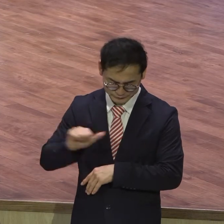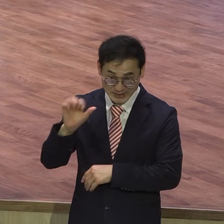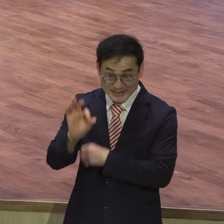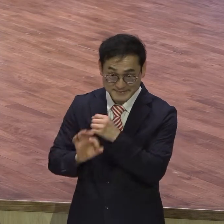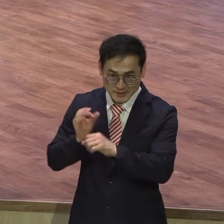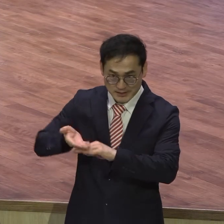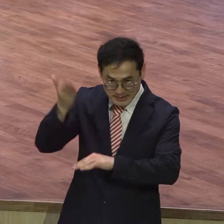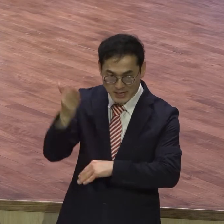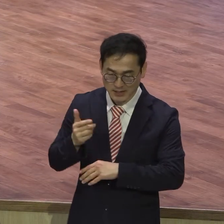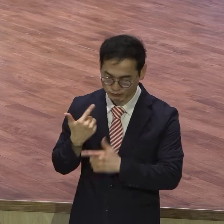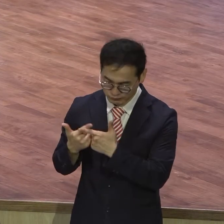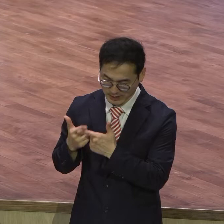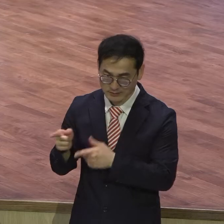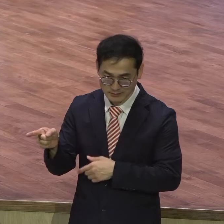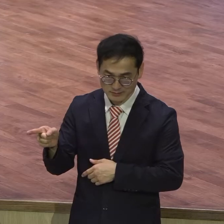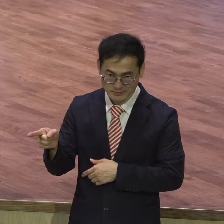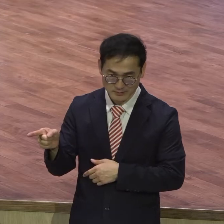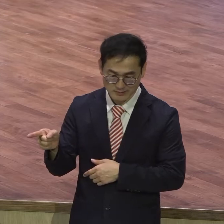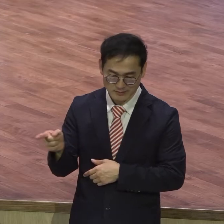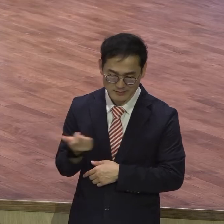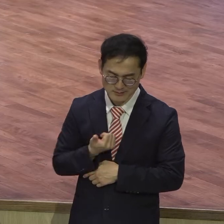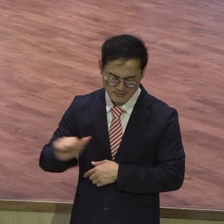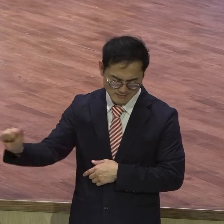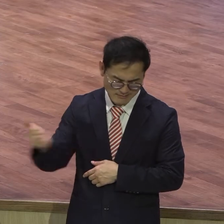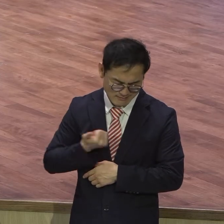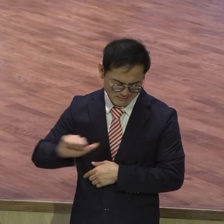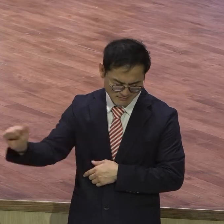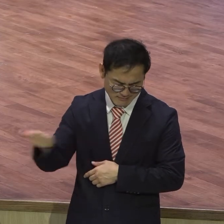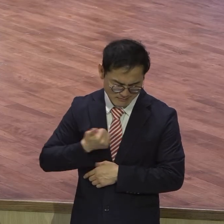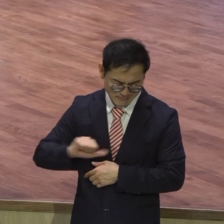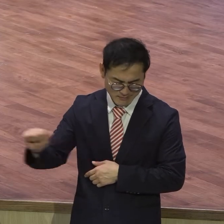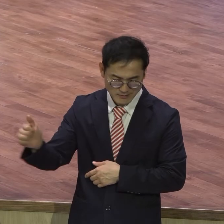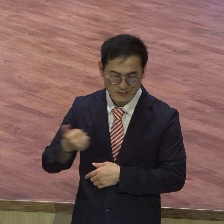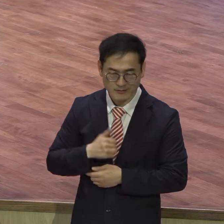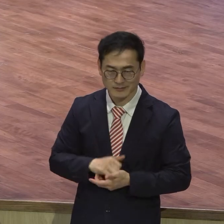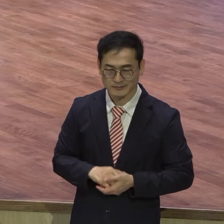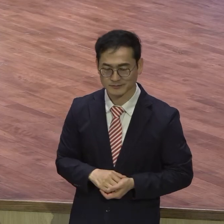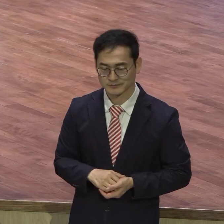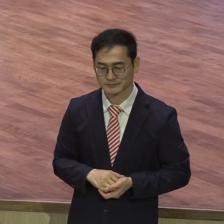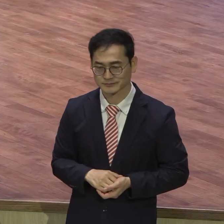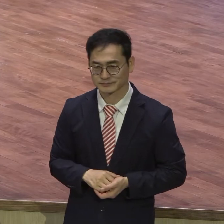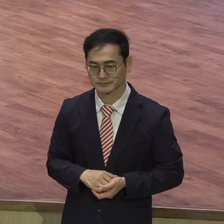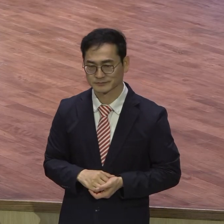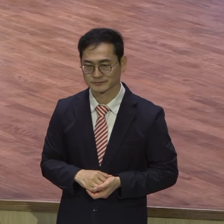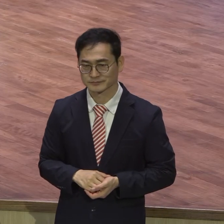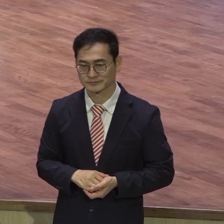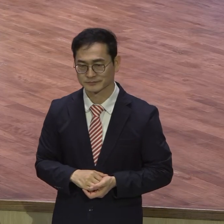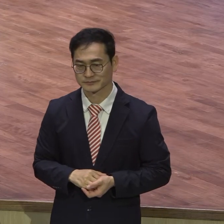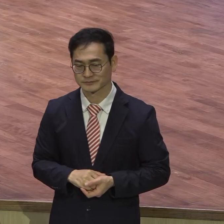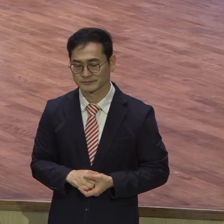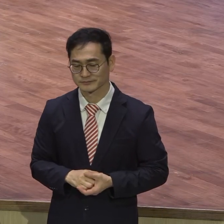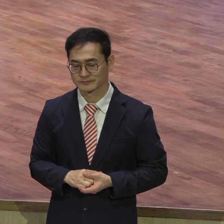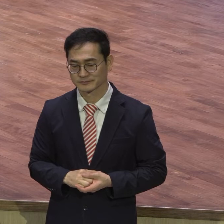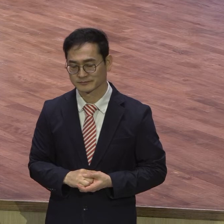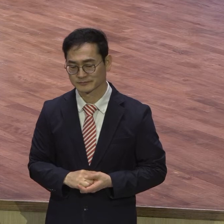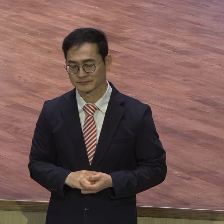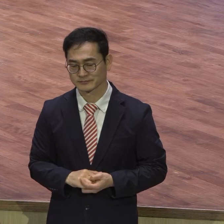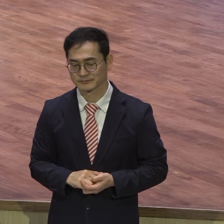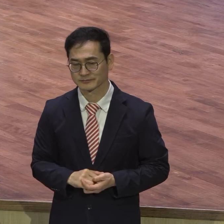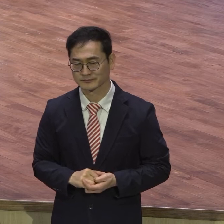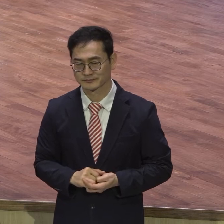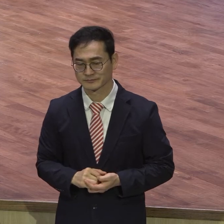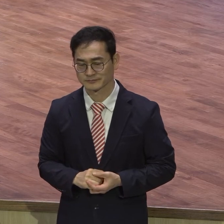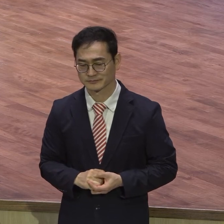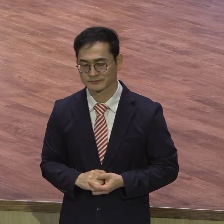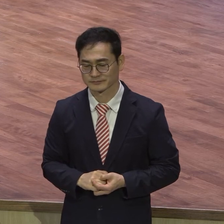10년 넘게 부산 입만 열길로 매주일에 끝나면 저녁변기 타고 가서 집회